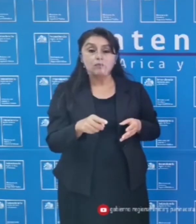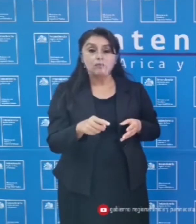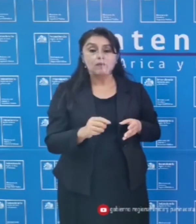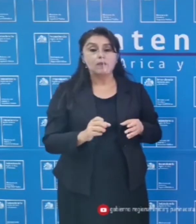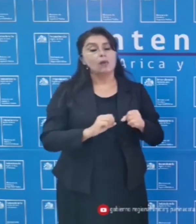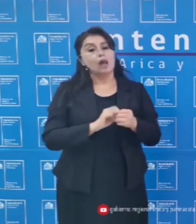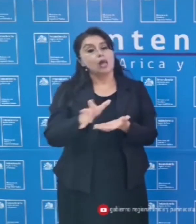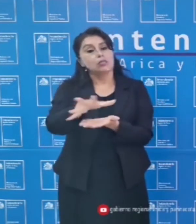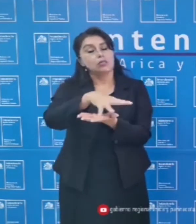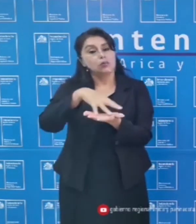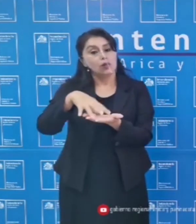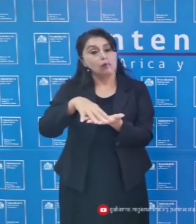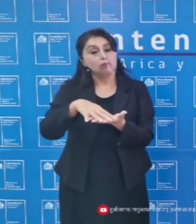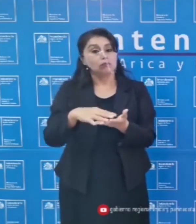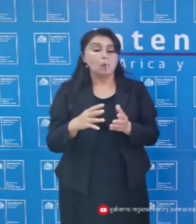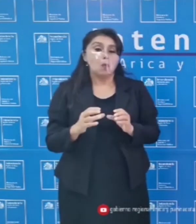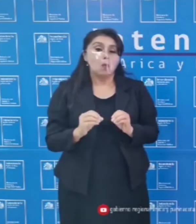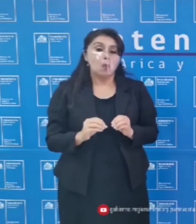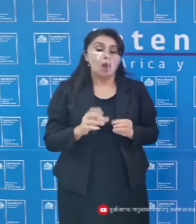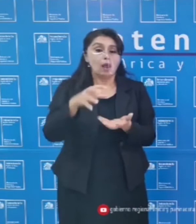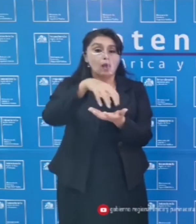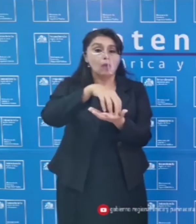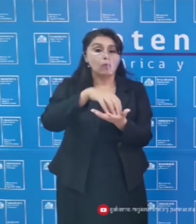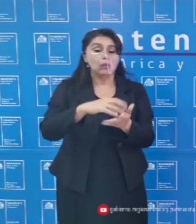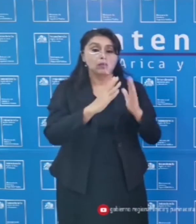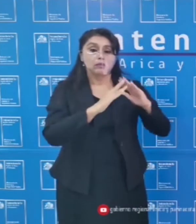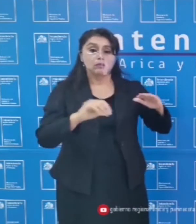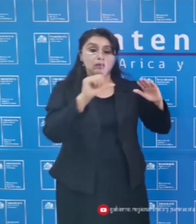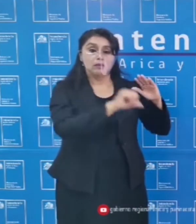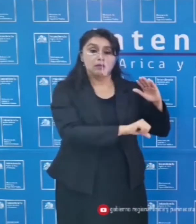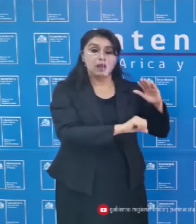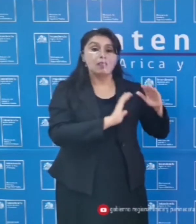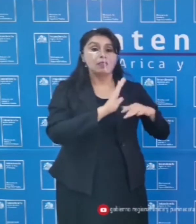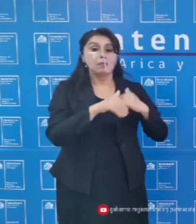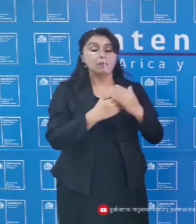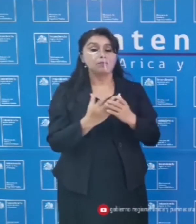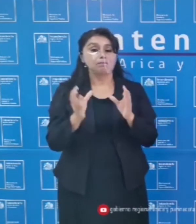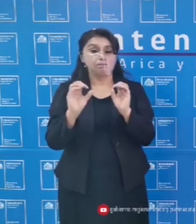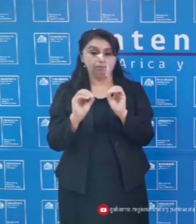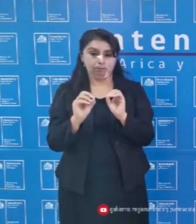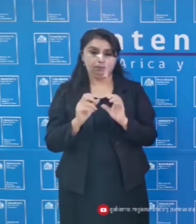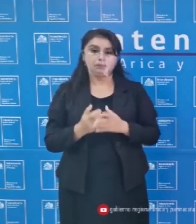una comuna está en cuarentena. Los exámenes tomados a la fecha son